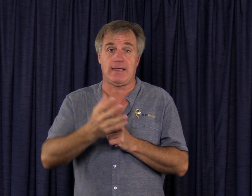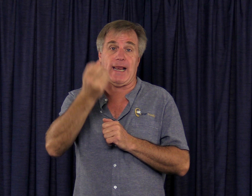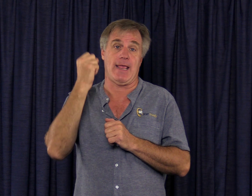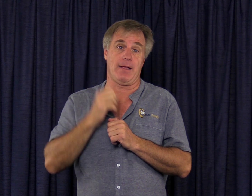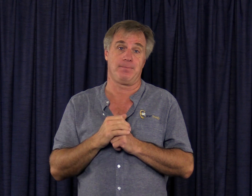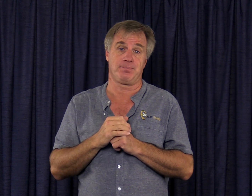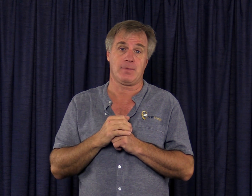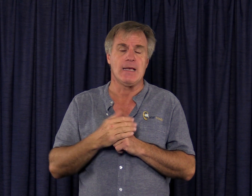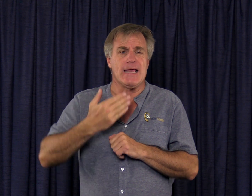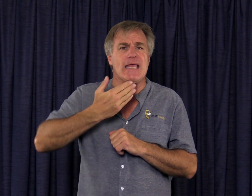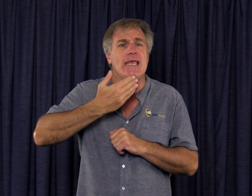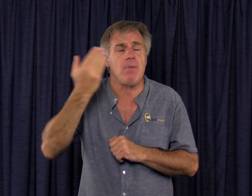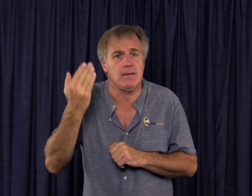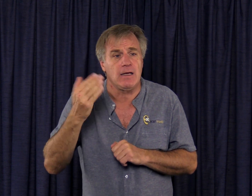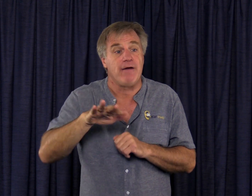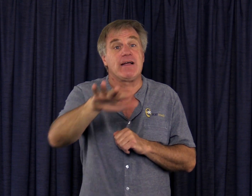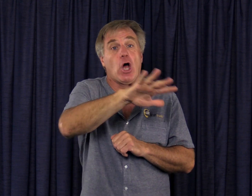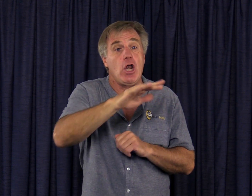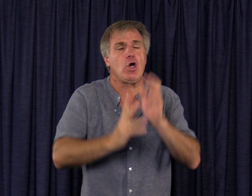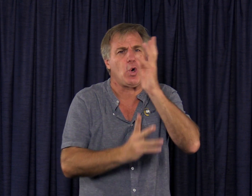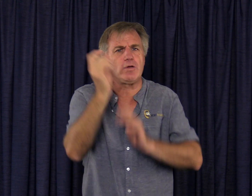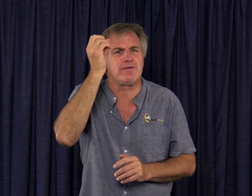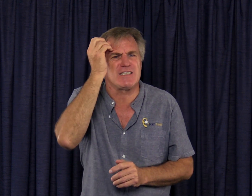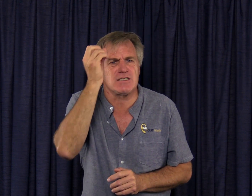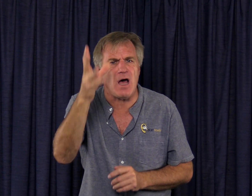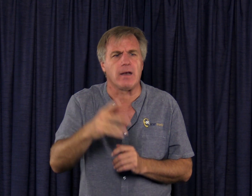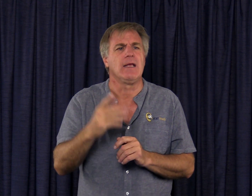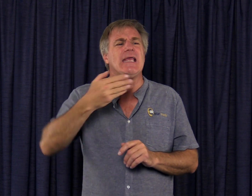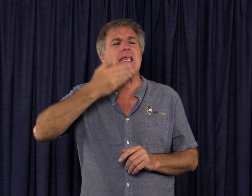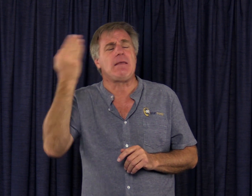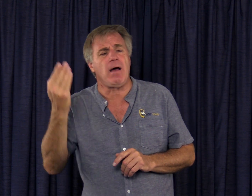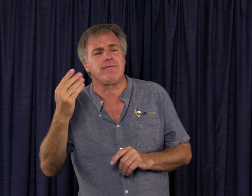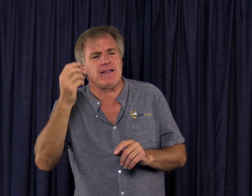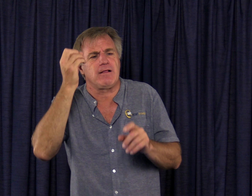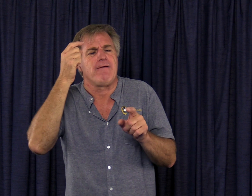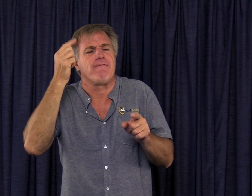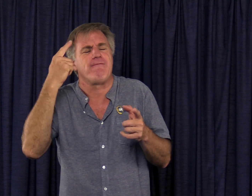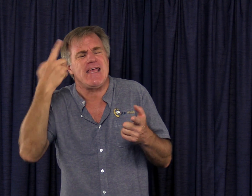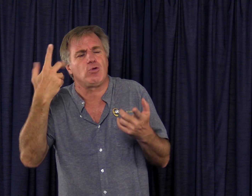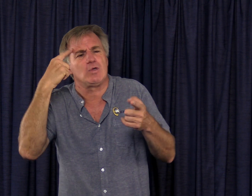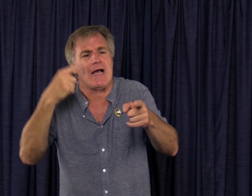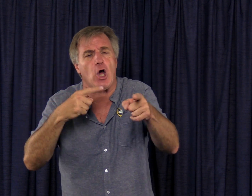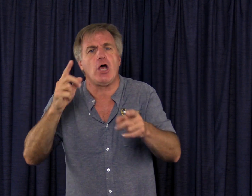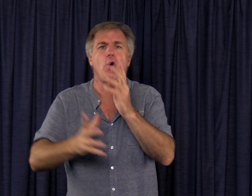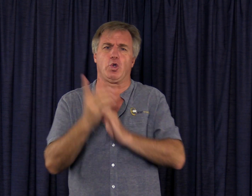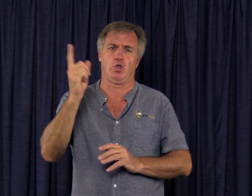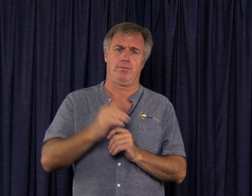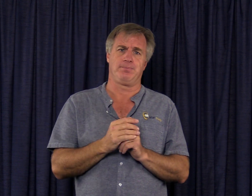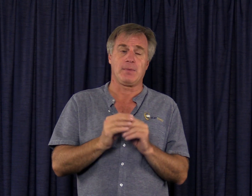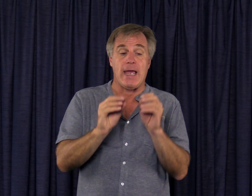kry. Iemand wat hulle God verstaan, iemand wat weet hoe dink hulle God.